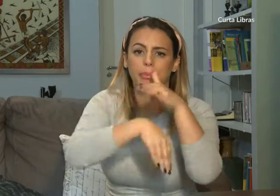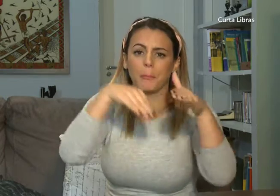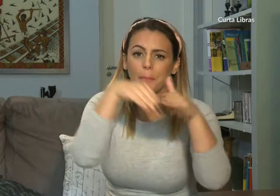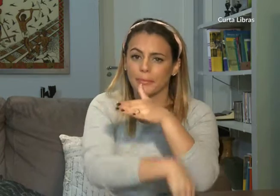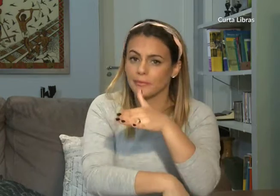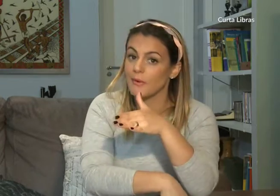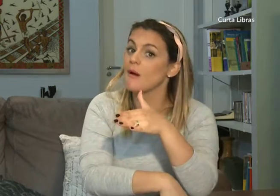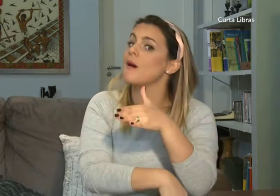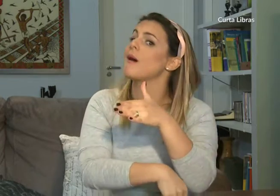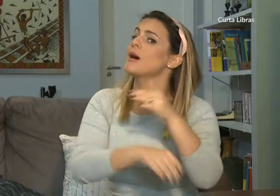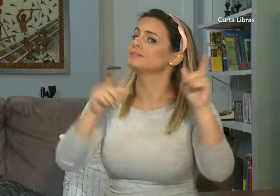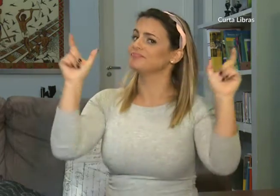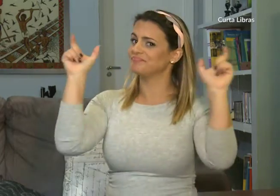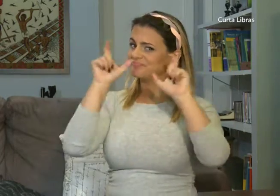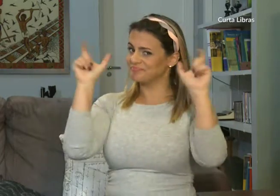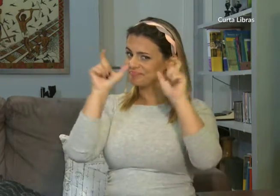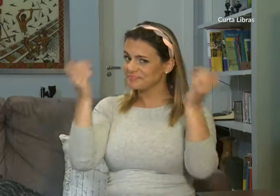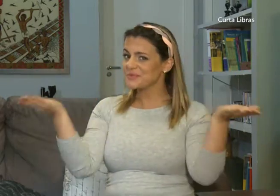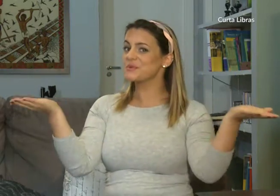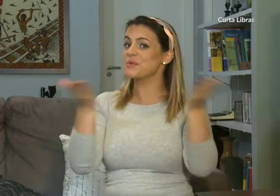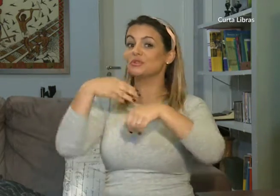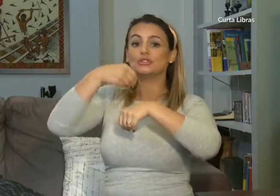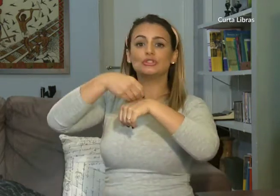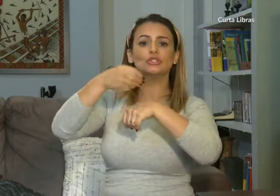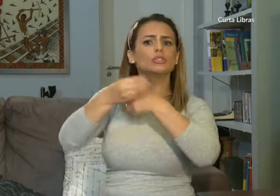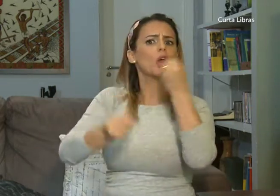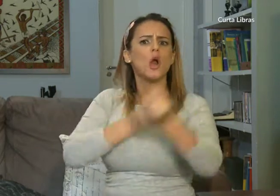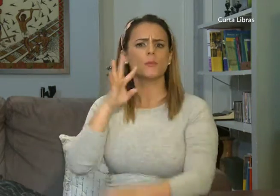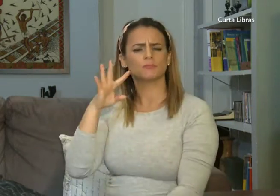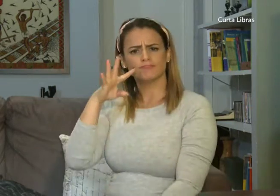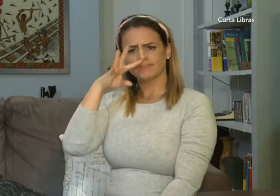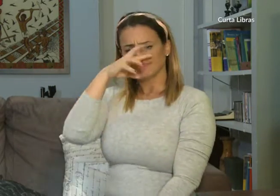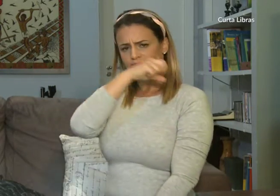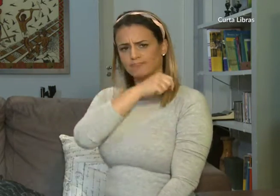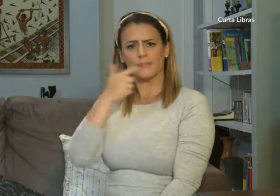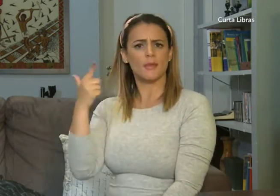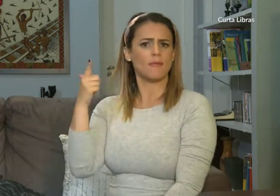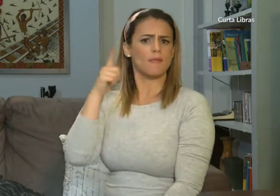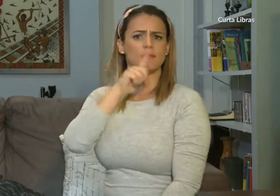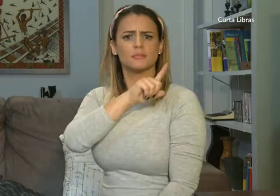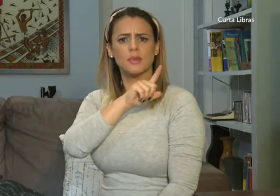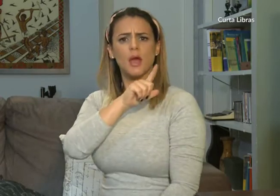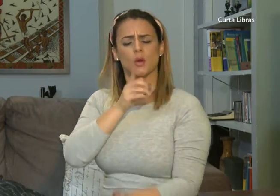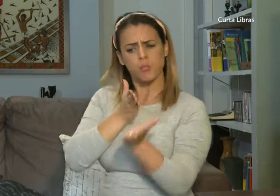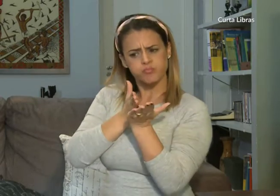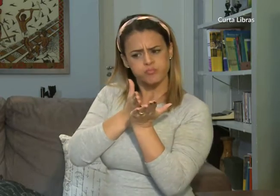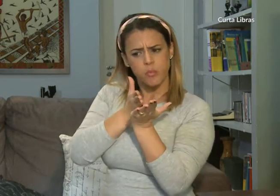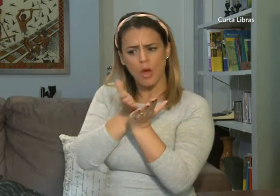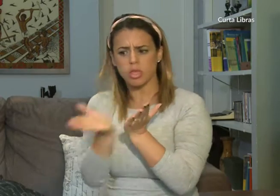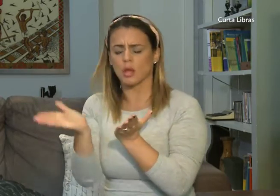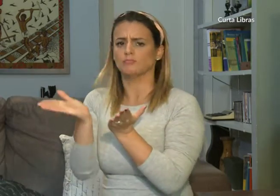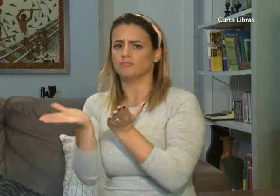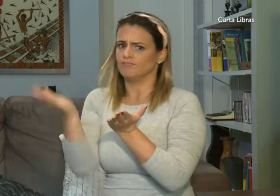tempo acabam desistindo. Hoje veremos dicas para manter essa postura e não sair da